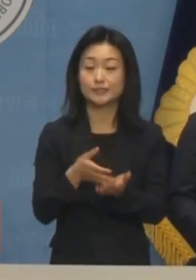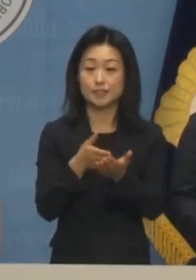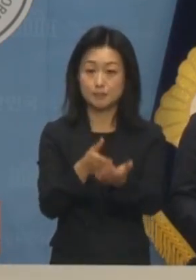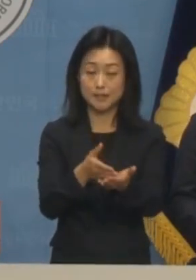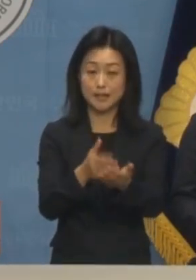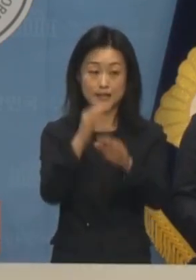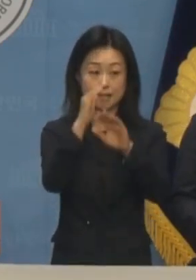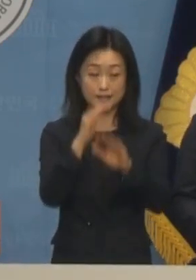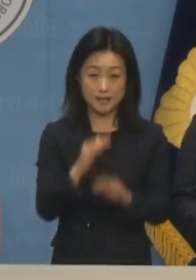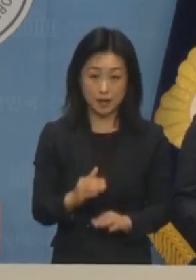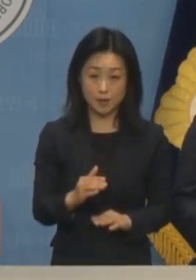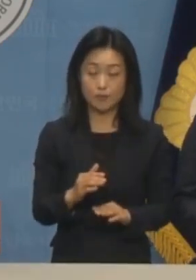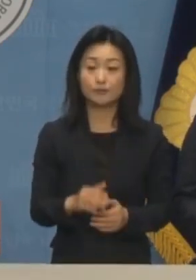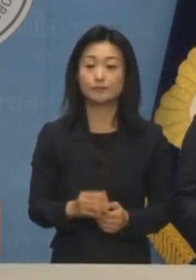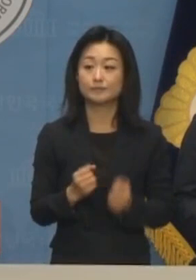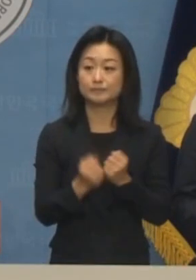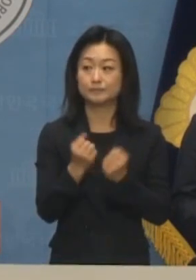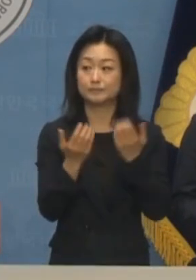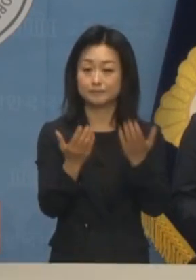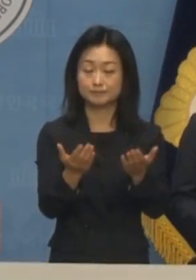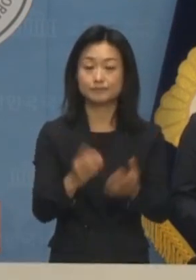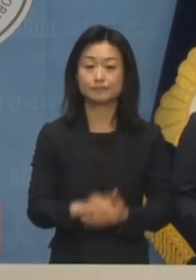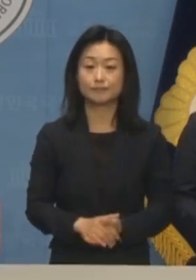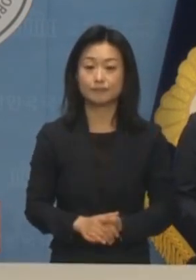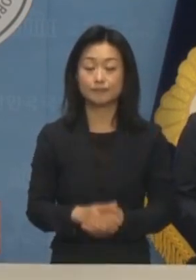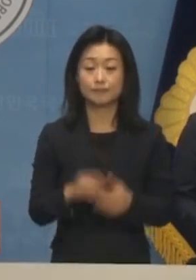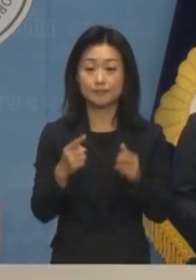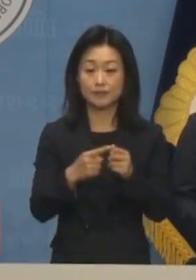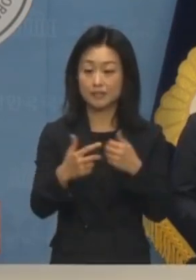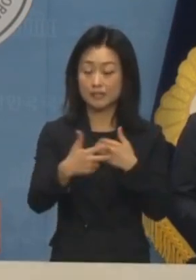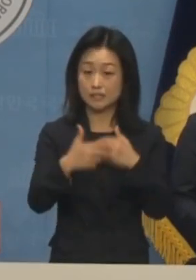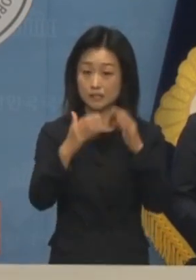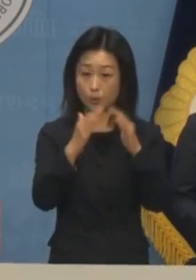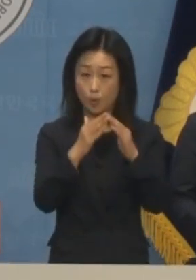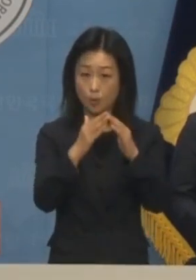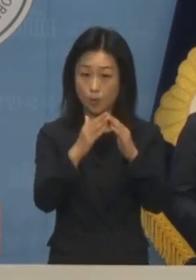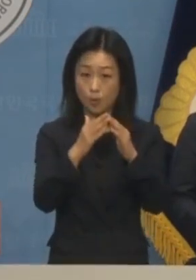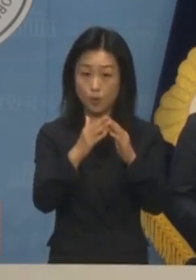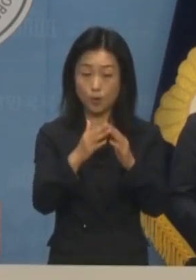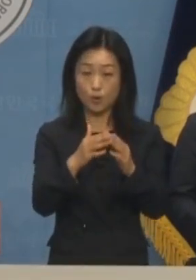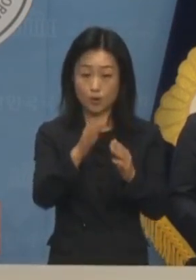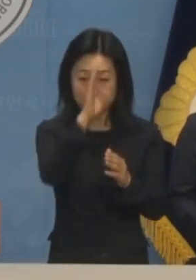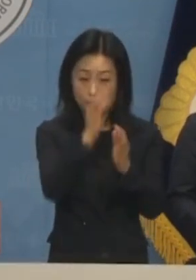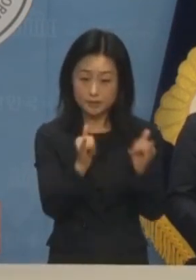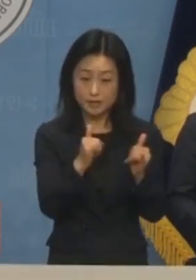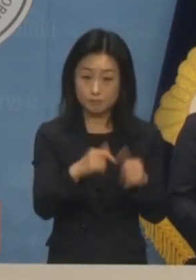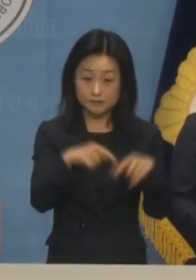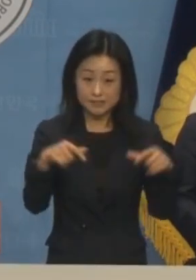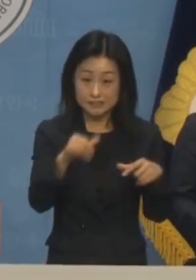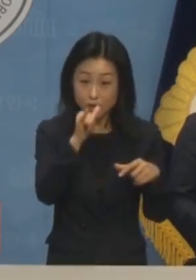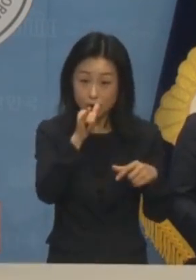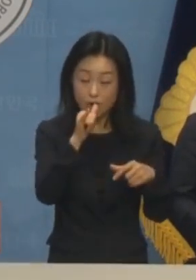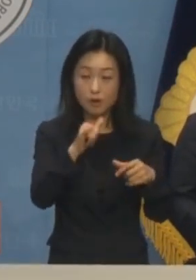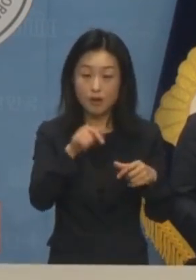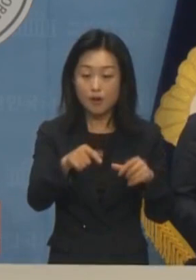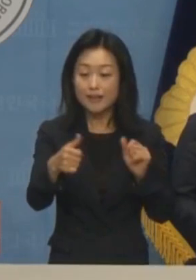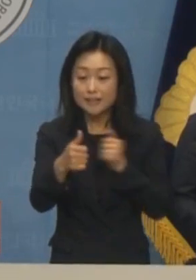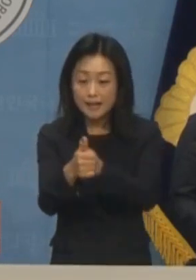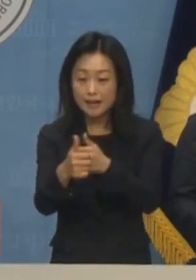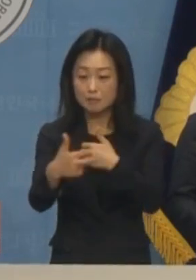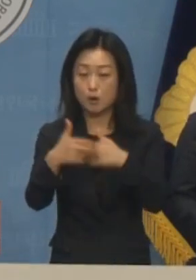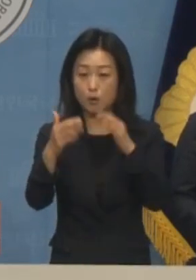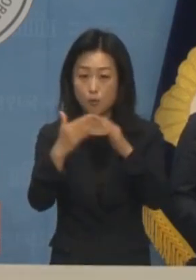주요 내용은 다음과 같습니다. 첫째, 의료 수요에 기반한 지역 완결적 필수 의료 정책 수립을